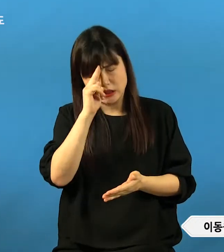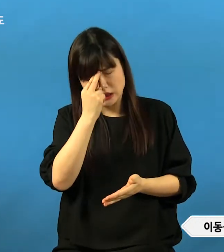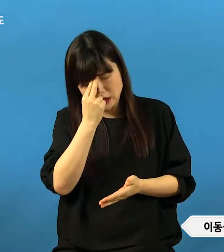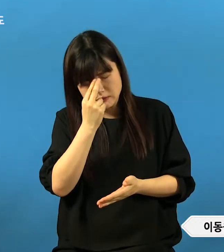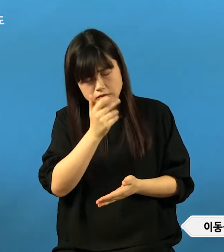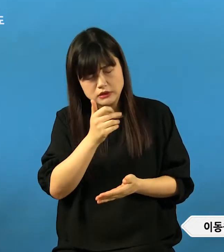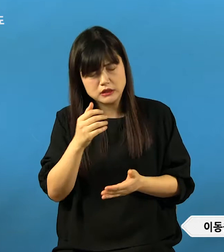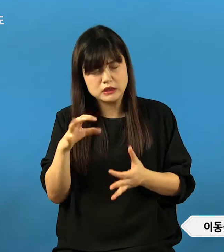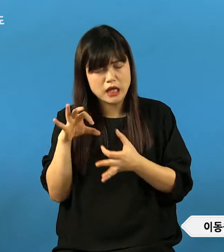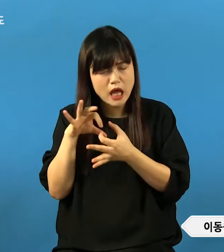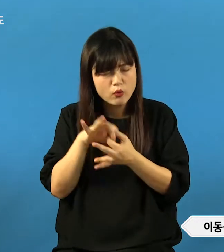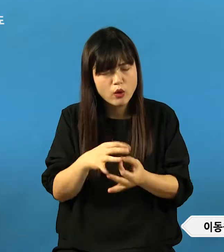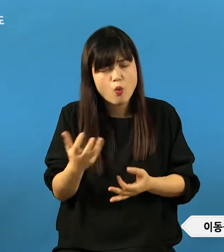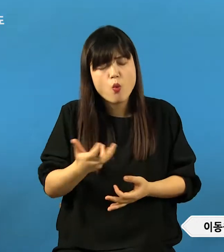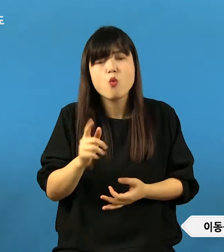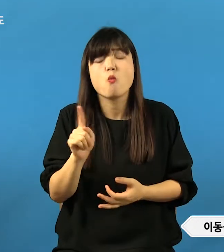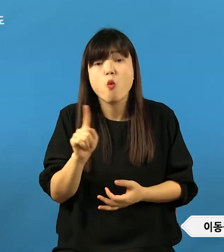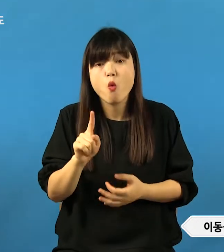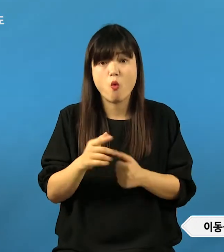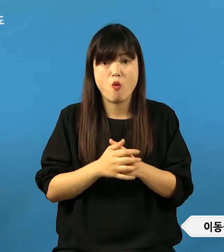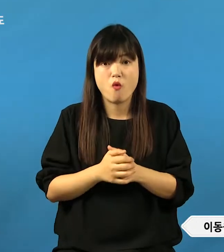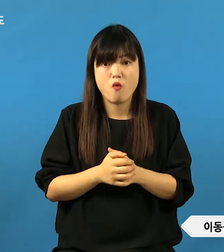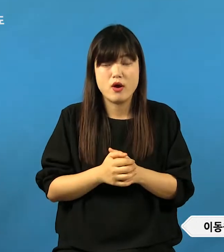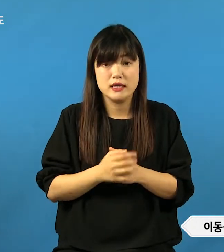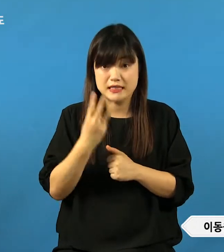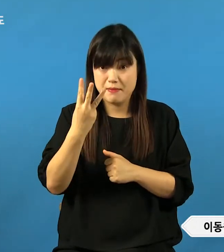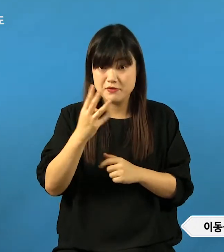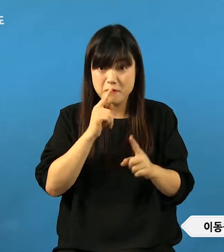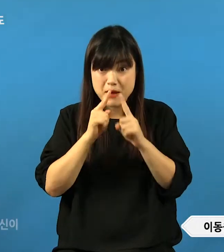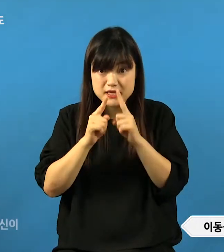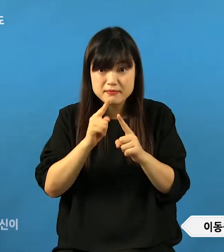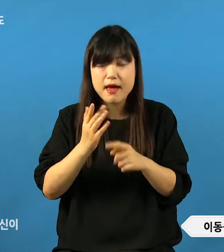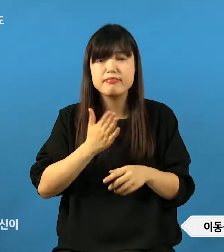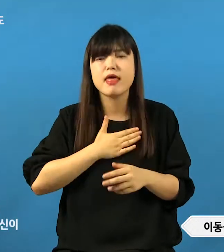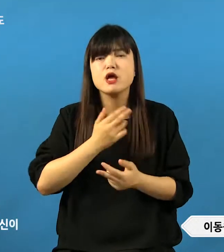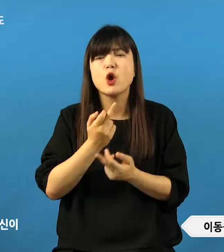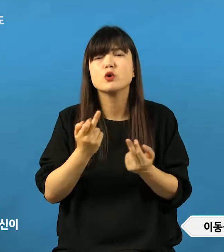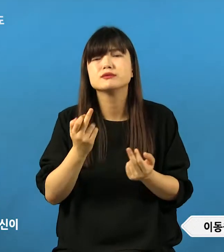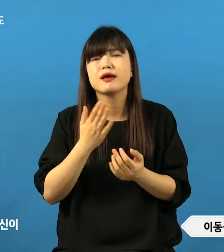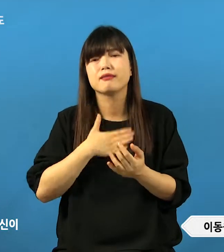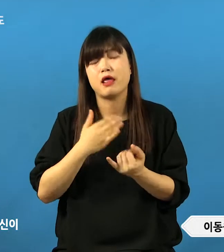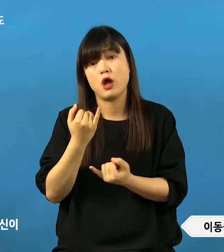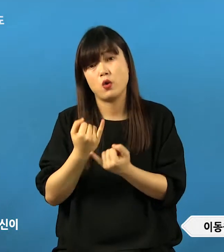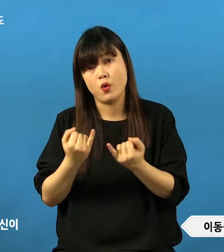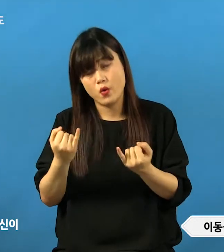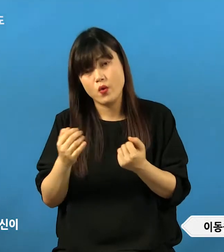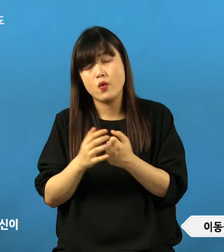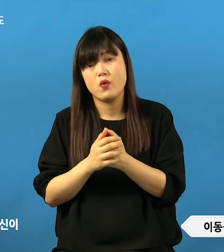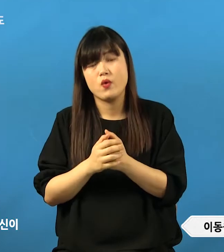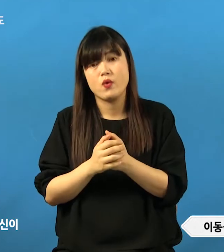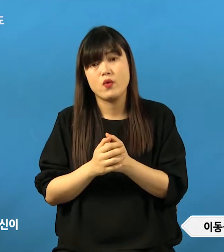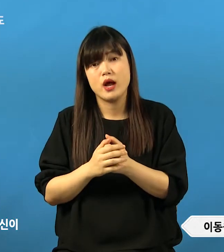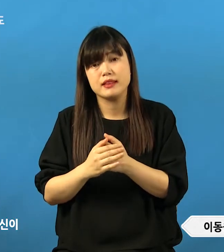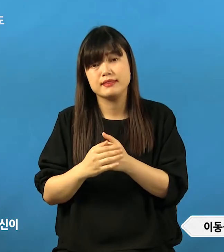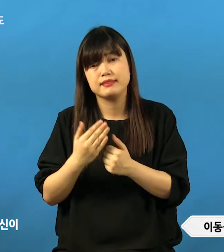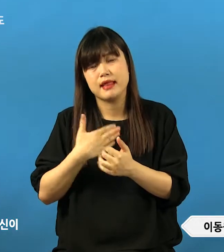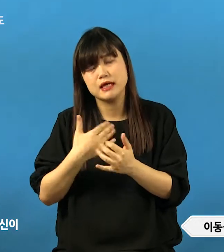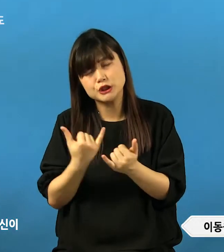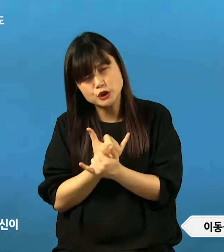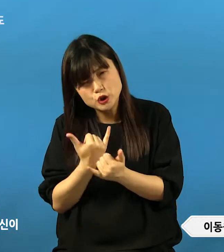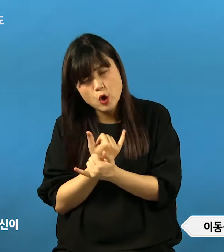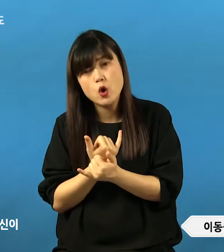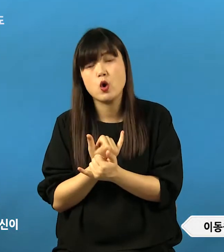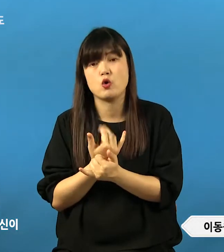그치지 않는 고통, 그 정체는 뭘까요? 3절에 보면 나의 형제, 나의 권육, 나의